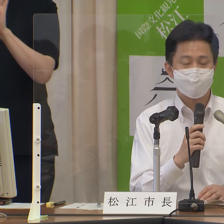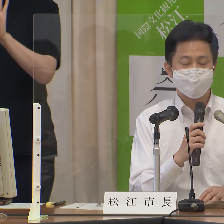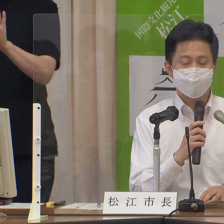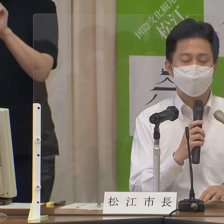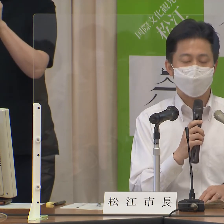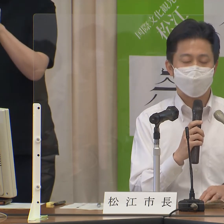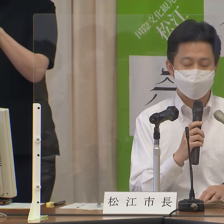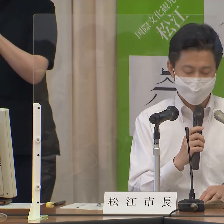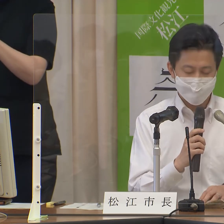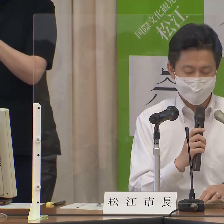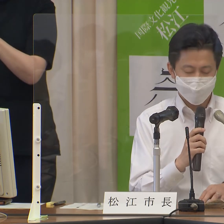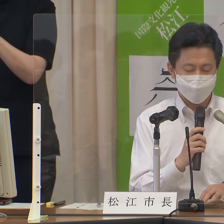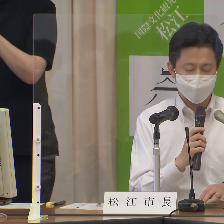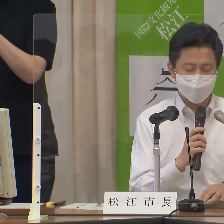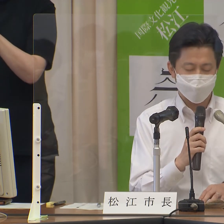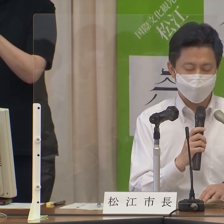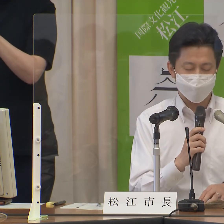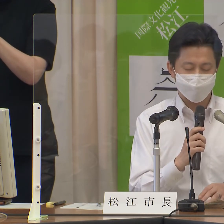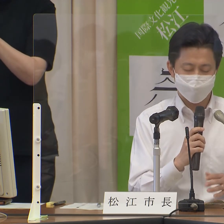もう一度、